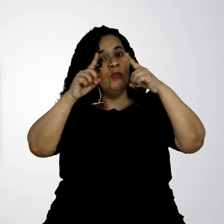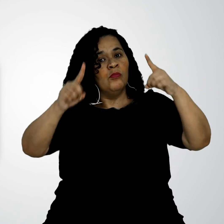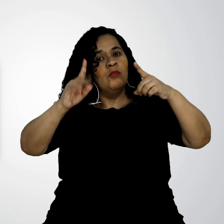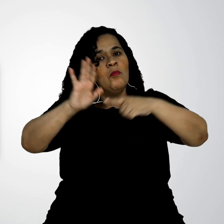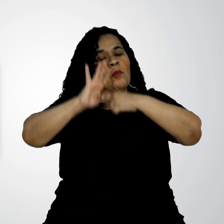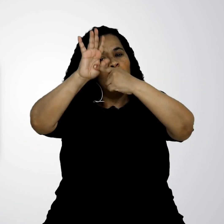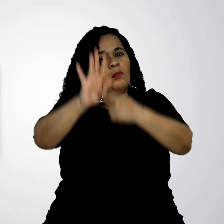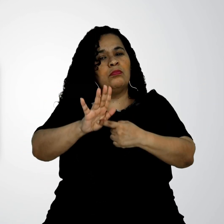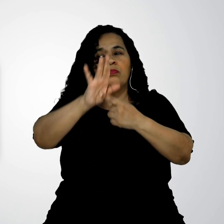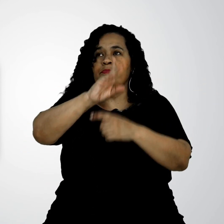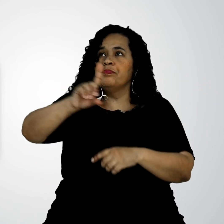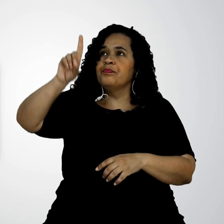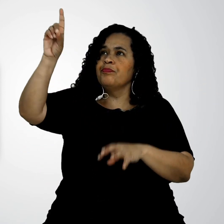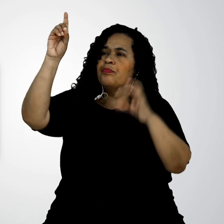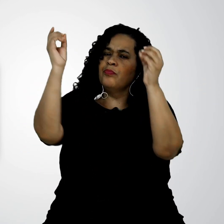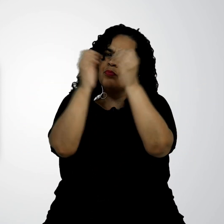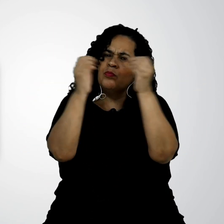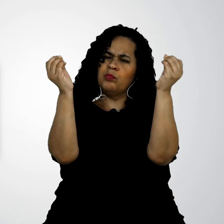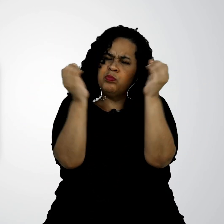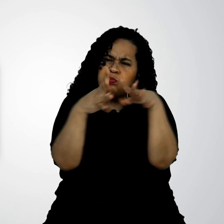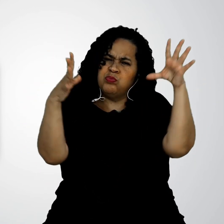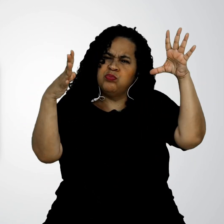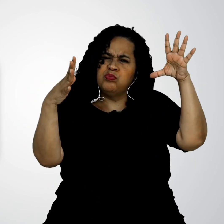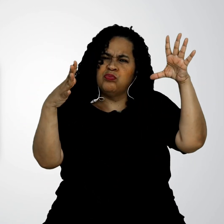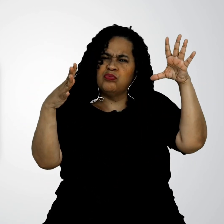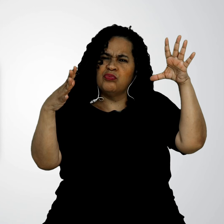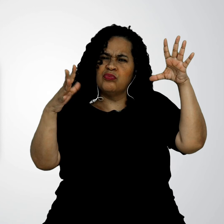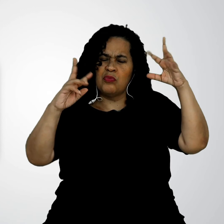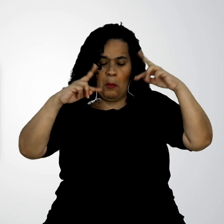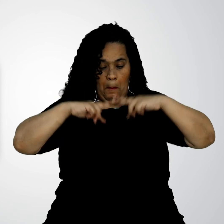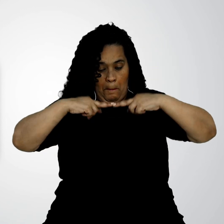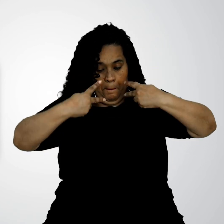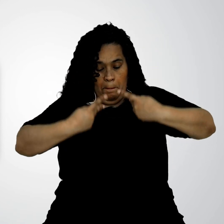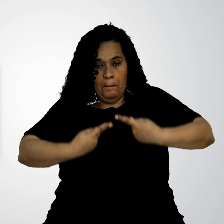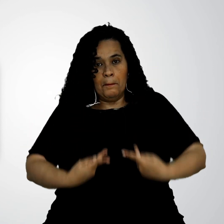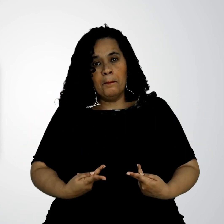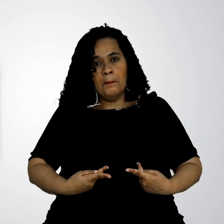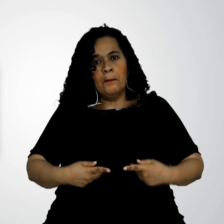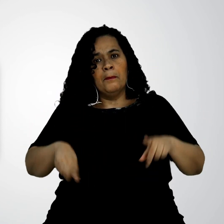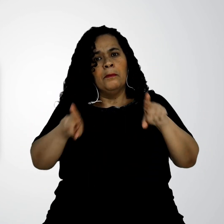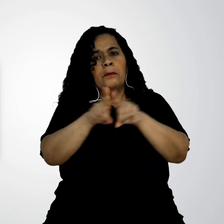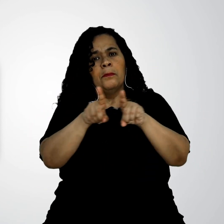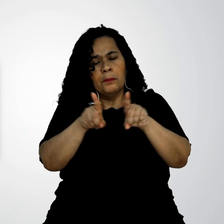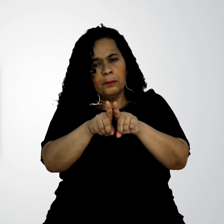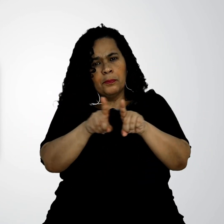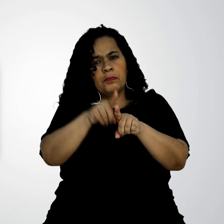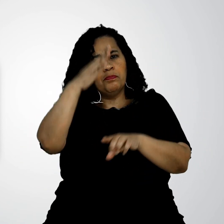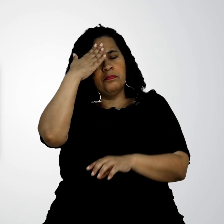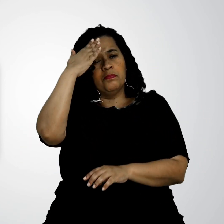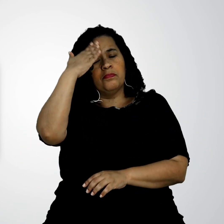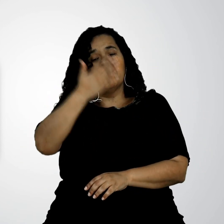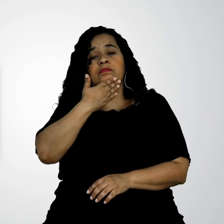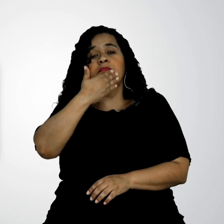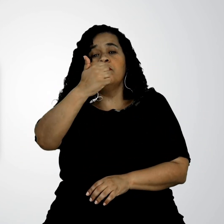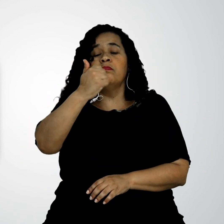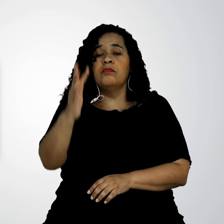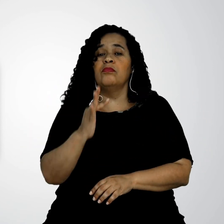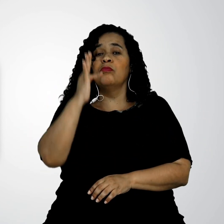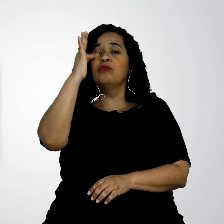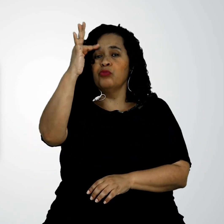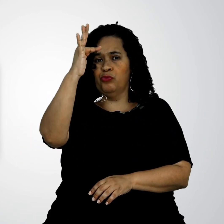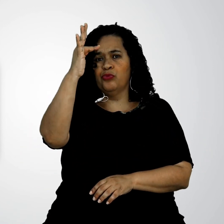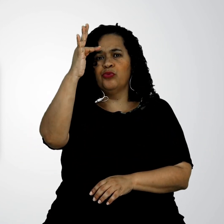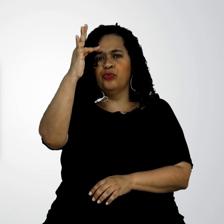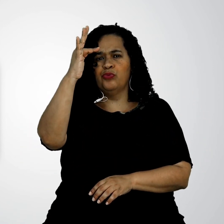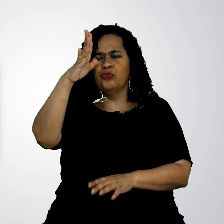Deus Criador pensou para a vida humana, inclusive para a sexualidade, é o melhor que a gente pode viver. Eu acho que essa é a nossa